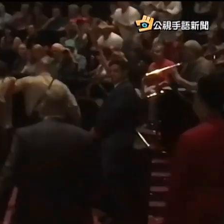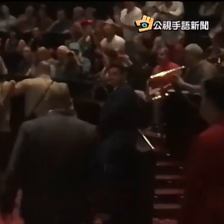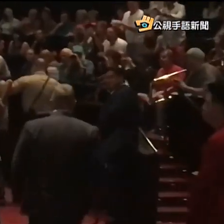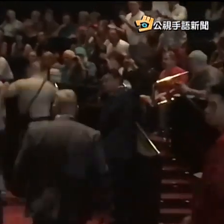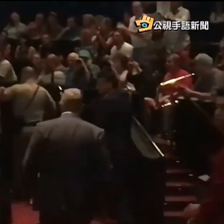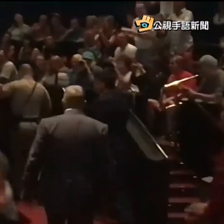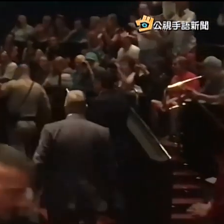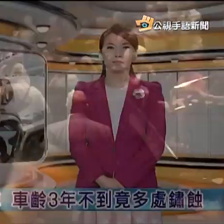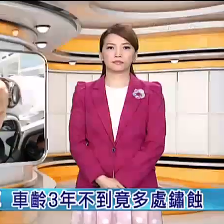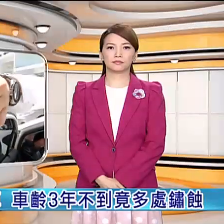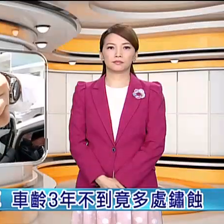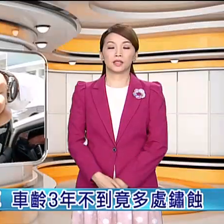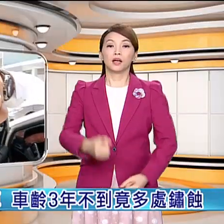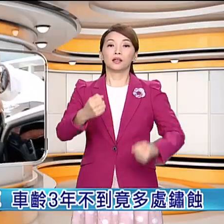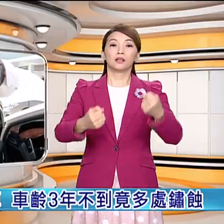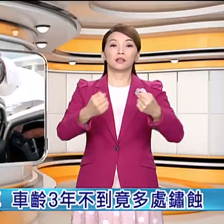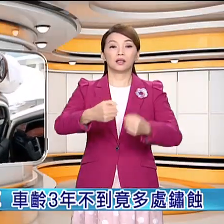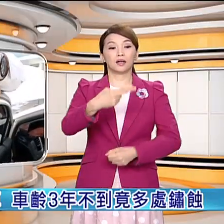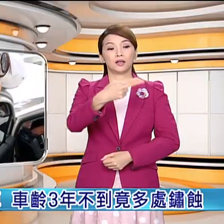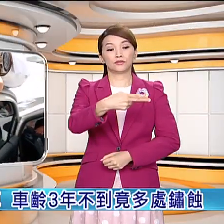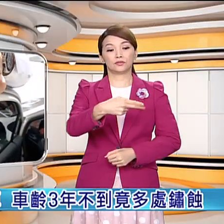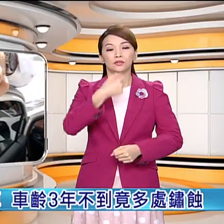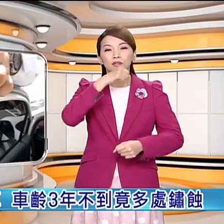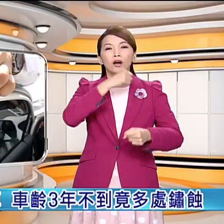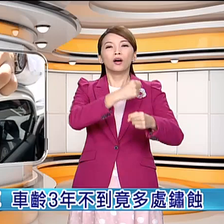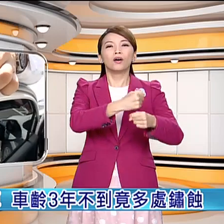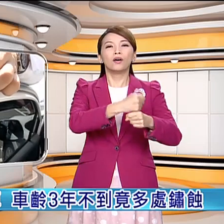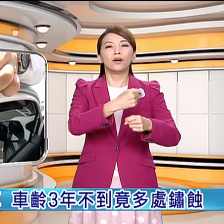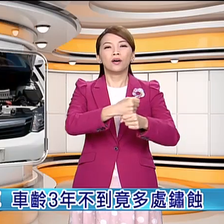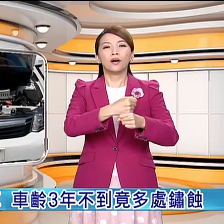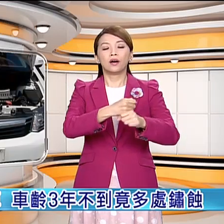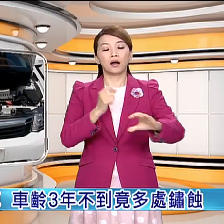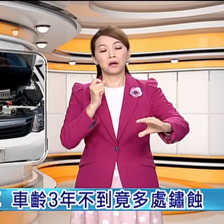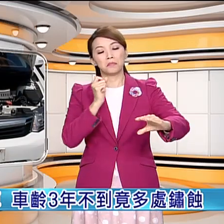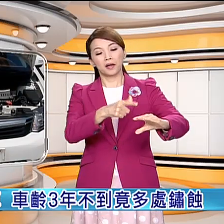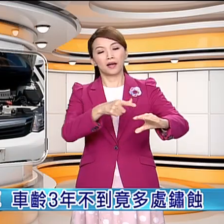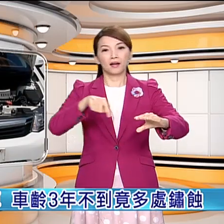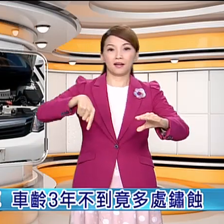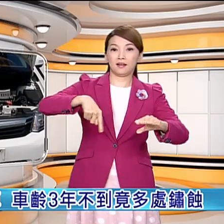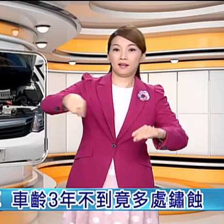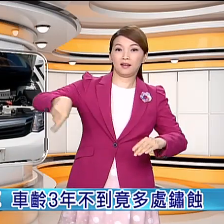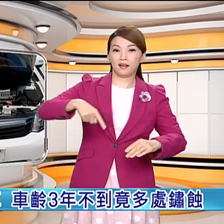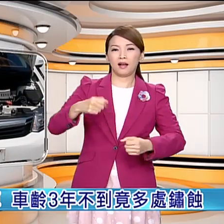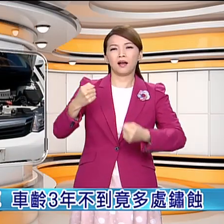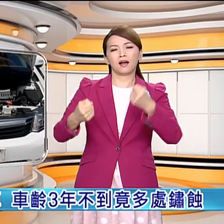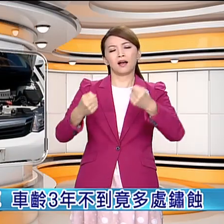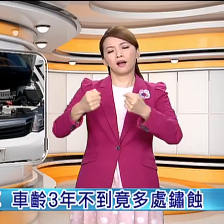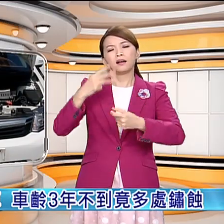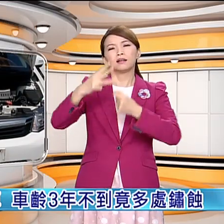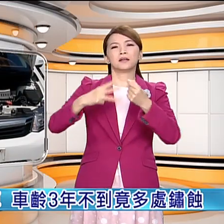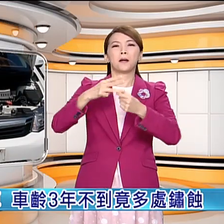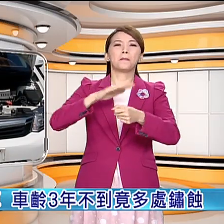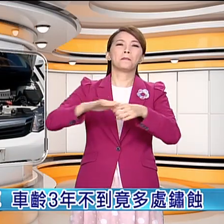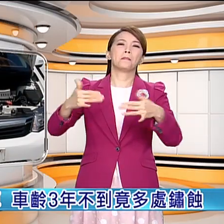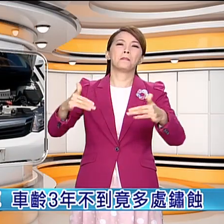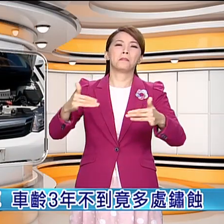道。 有多位民众购买本田不同款的国产车，竟然发现不